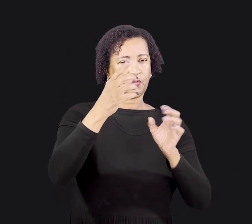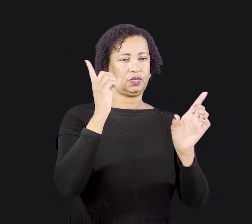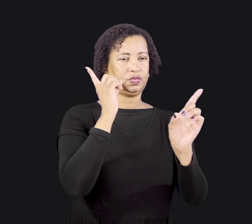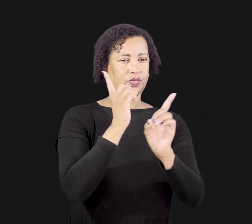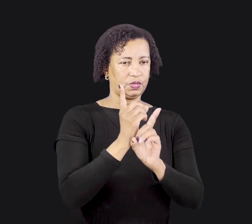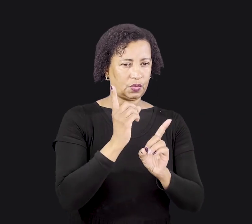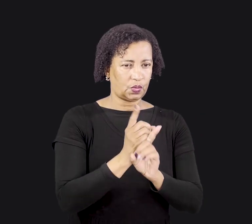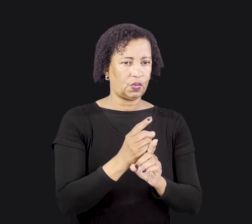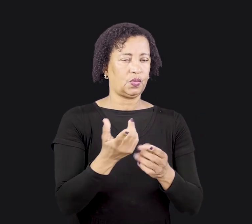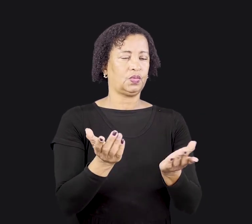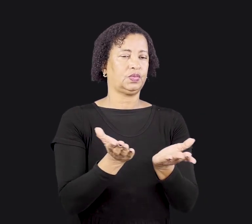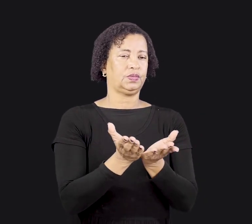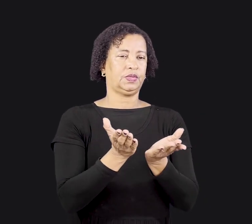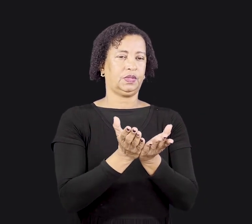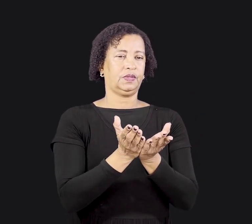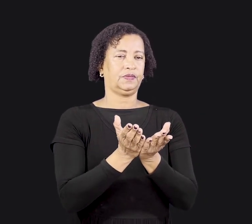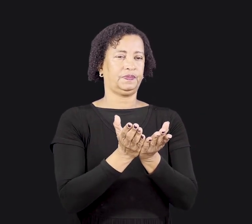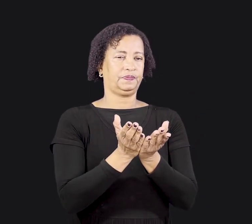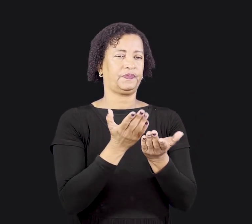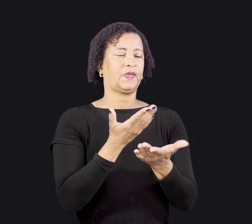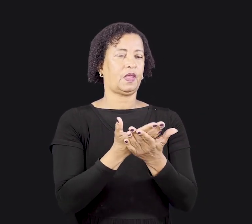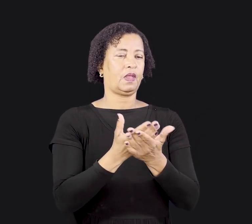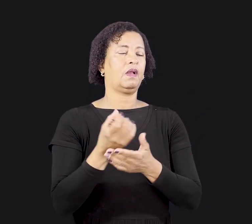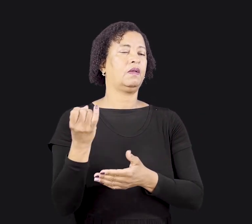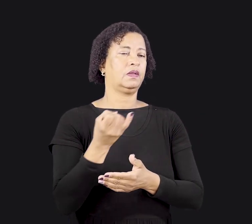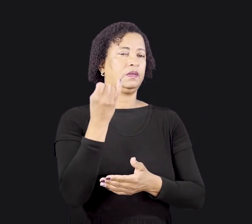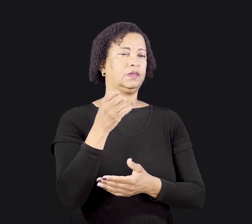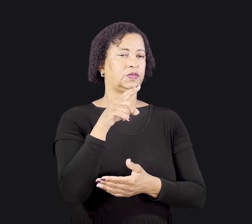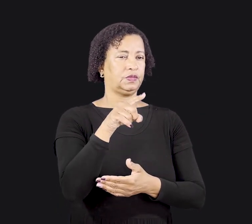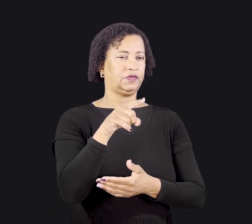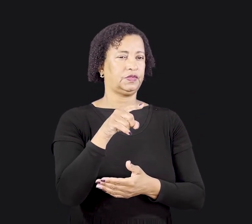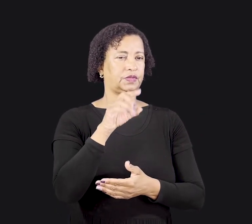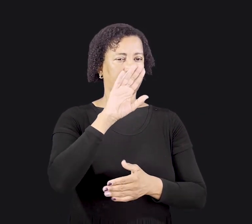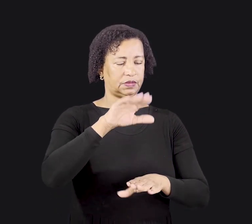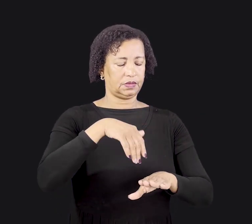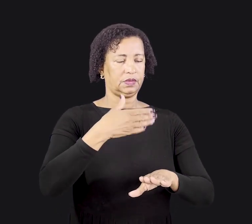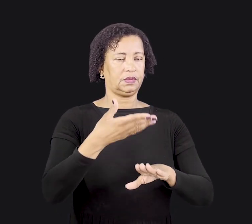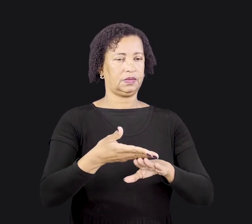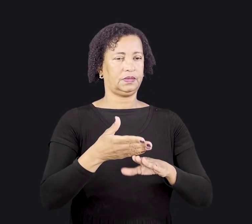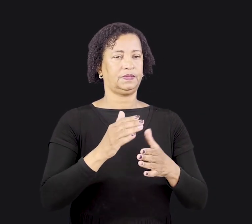encontro com uma palavra. Há algo muito importante para você. Até lá, então.